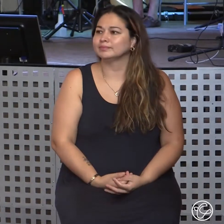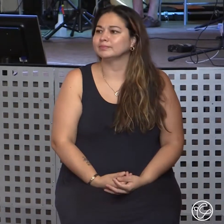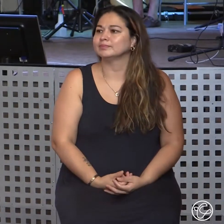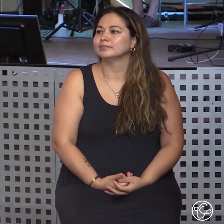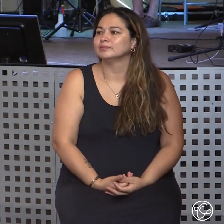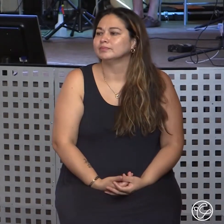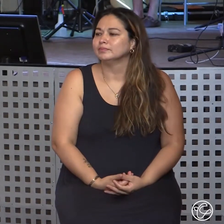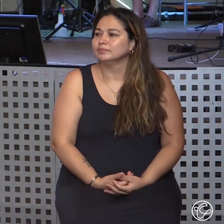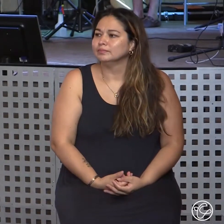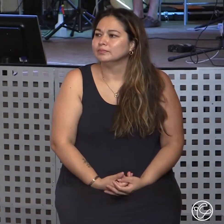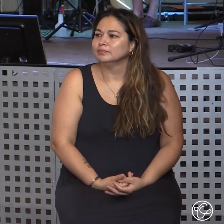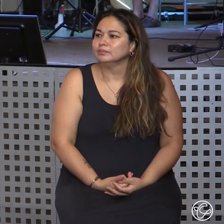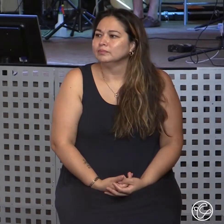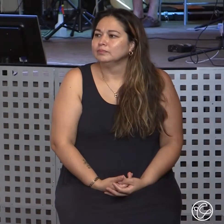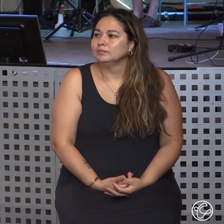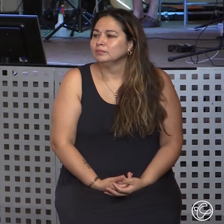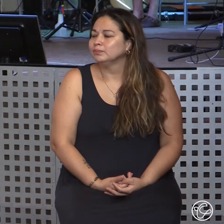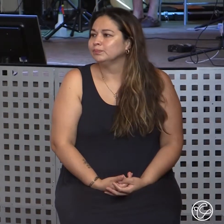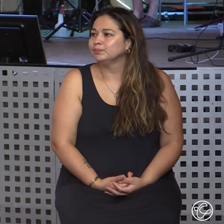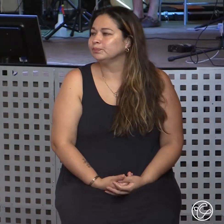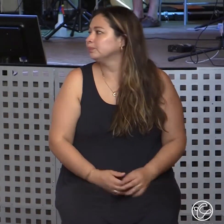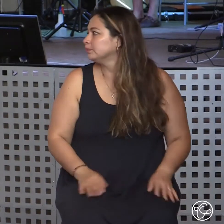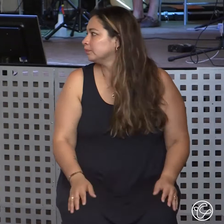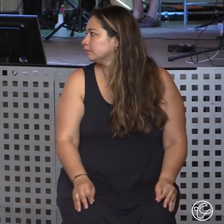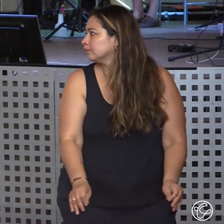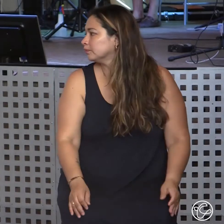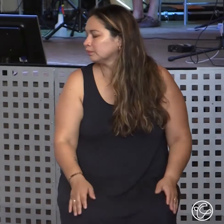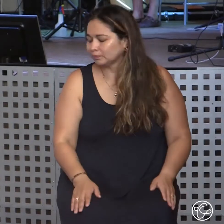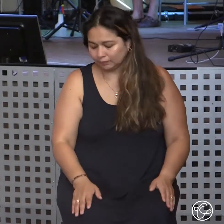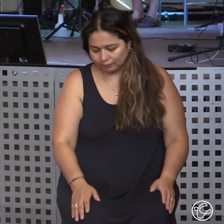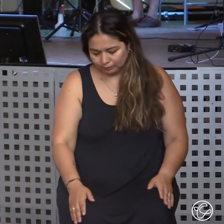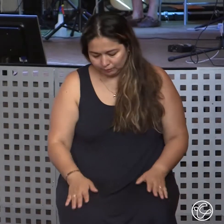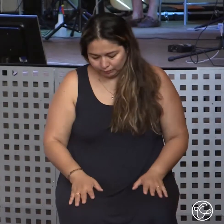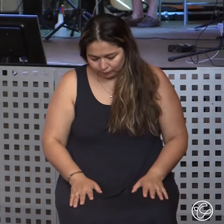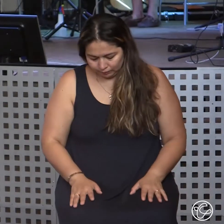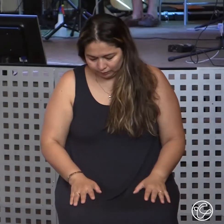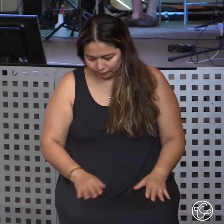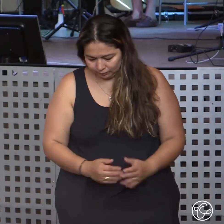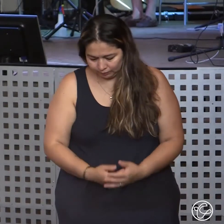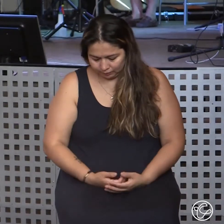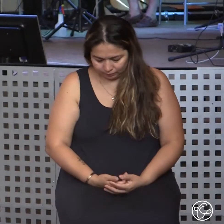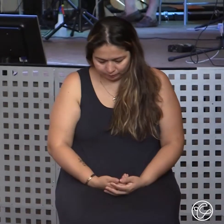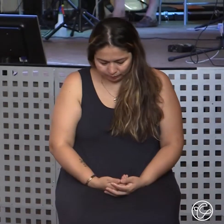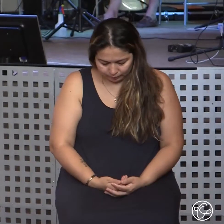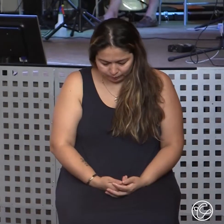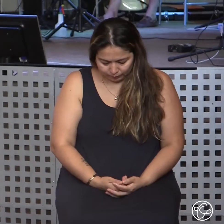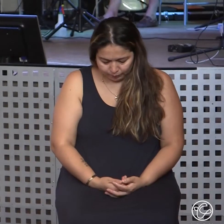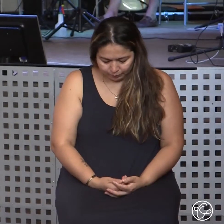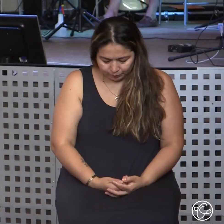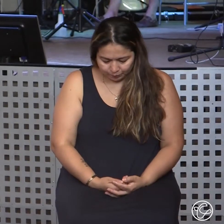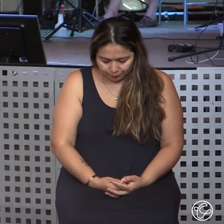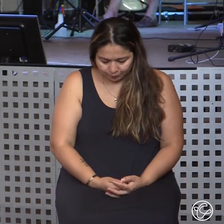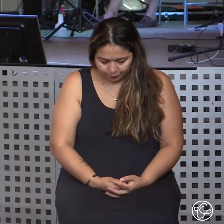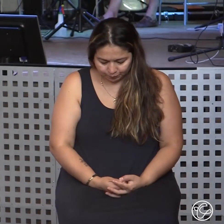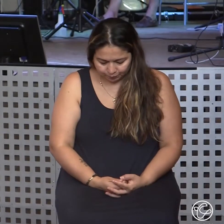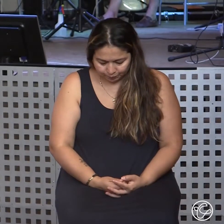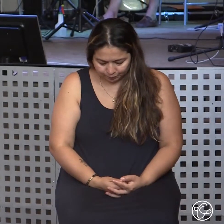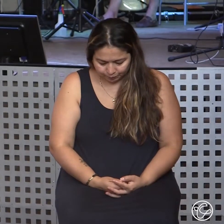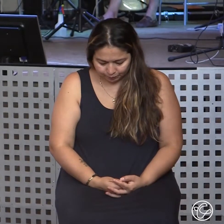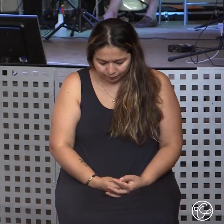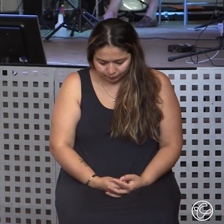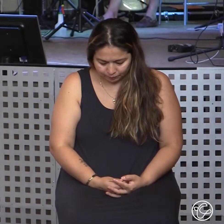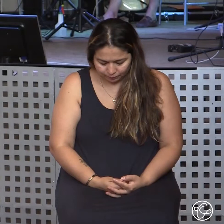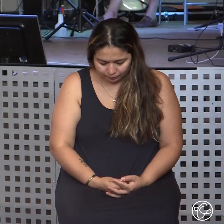está ayudando. No está enfadado con ellos, no está peleando con ellos. Les